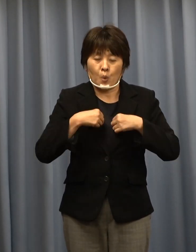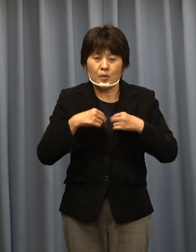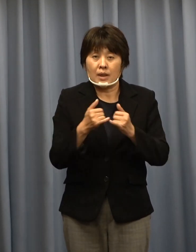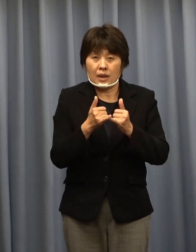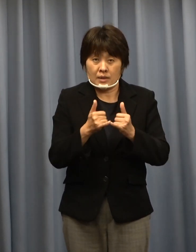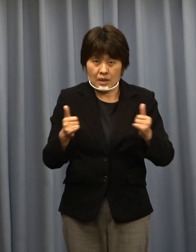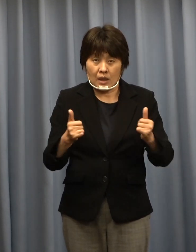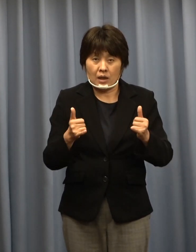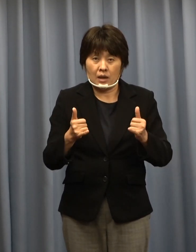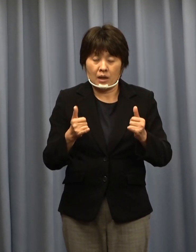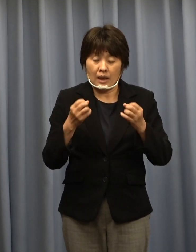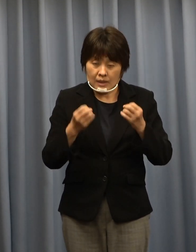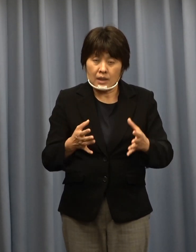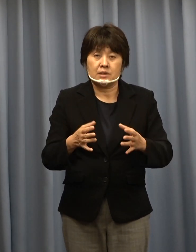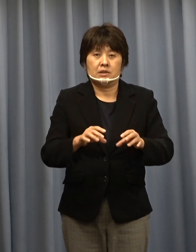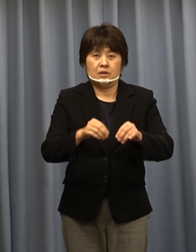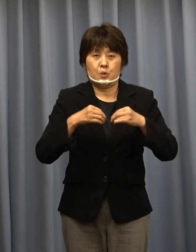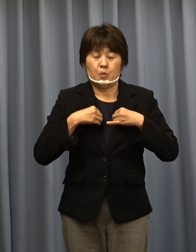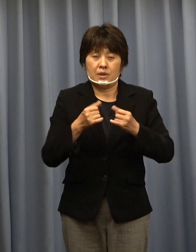新規陽性者が、